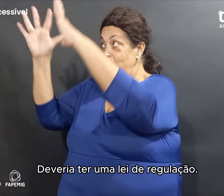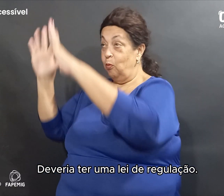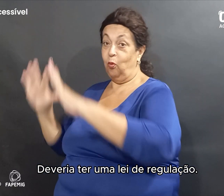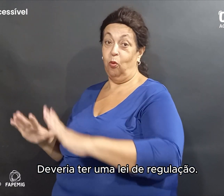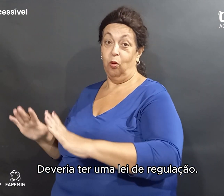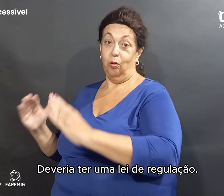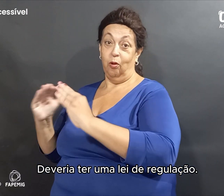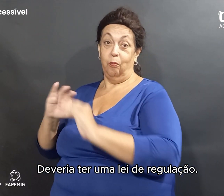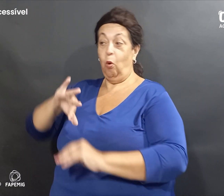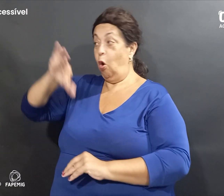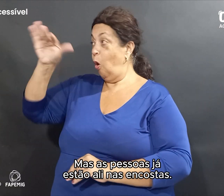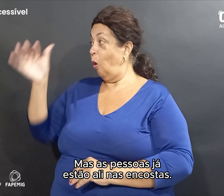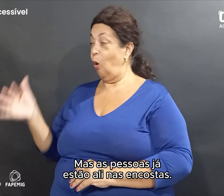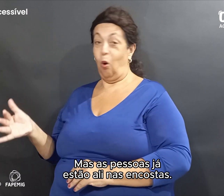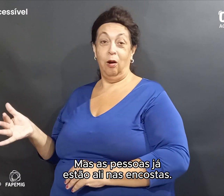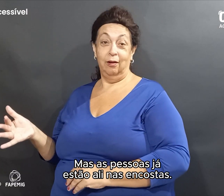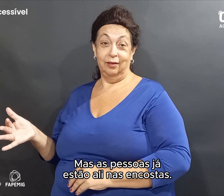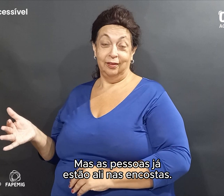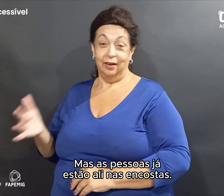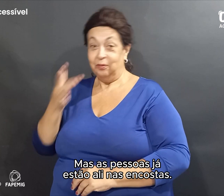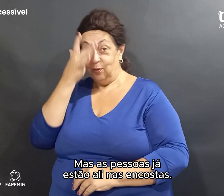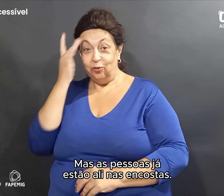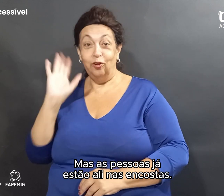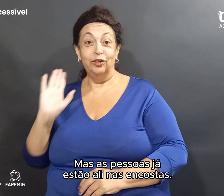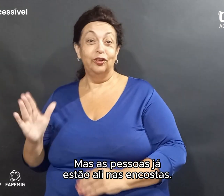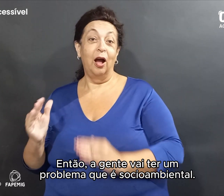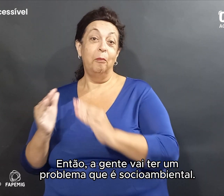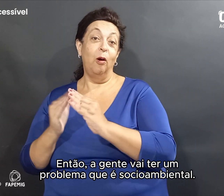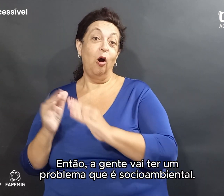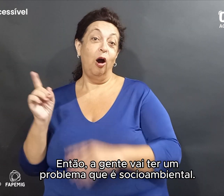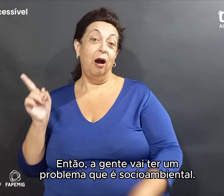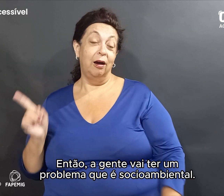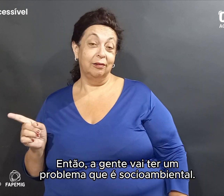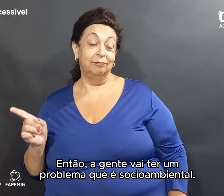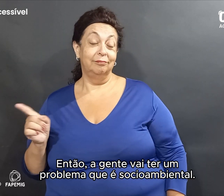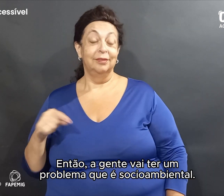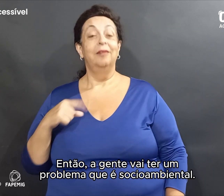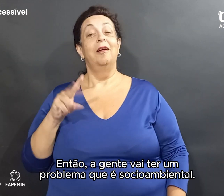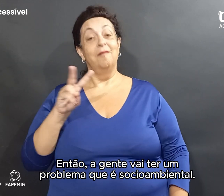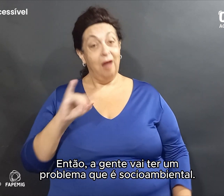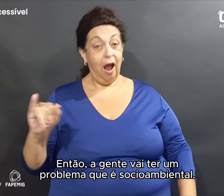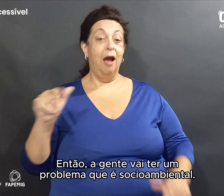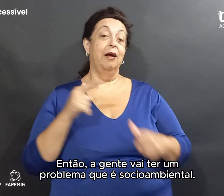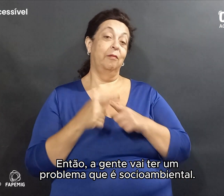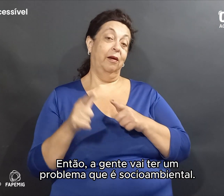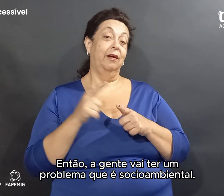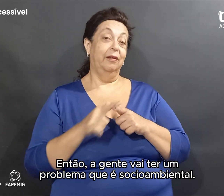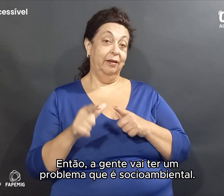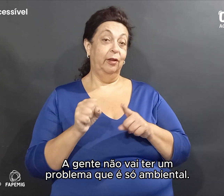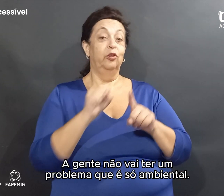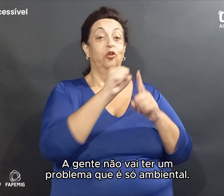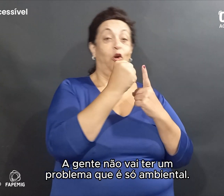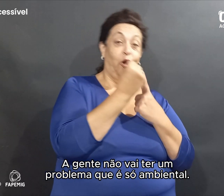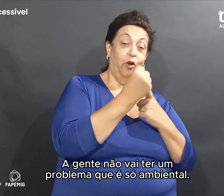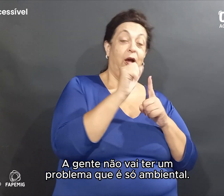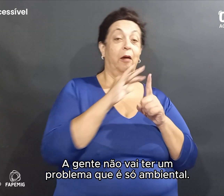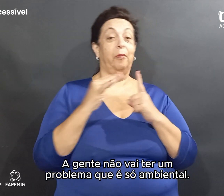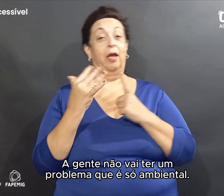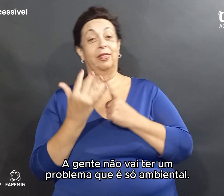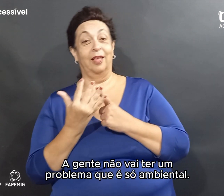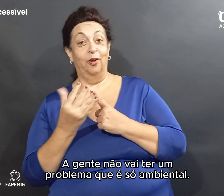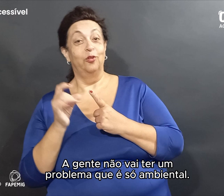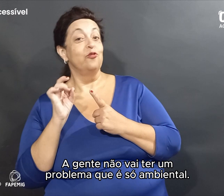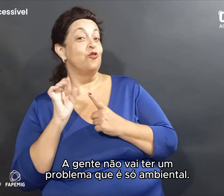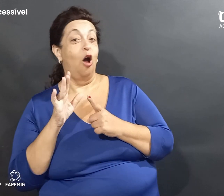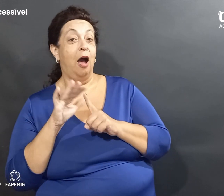de regulação ali, mas as pessoas já estão ali nas encostas. Então, a gente vai ter um problema que é socioambiental, a gente não vai ter um problema